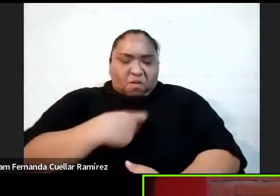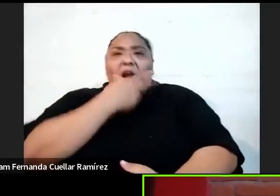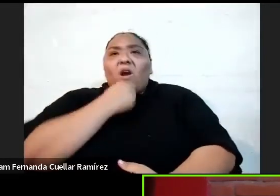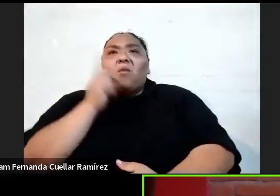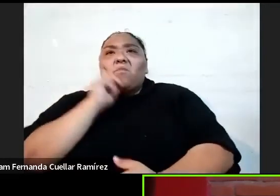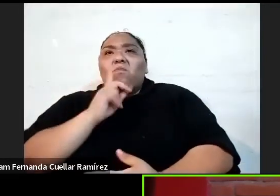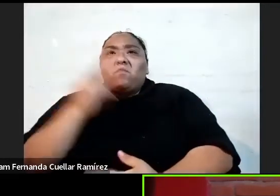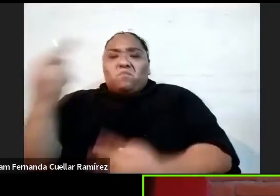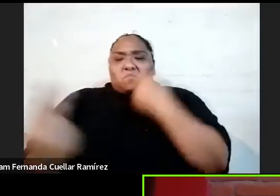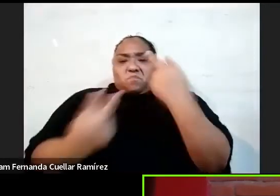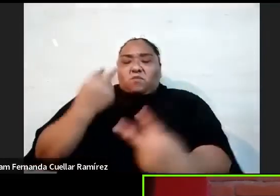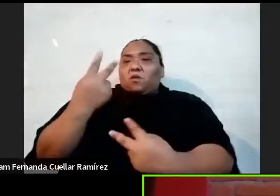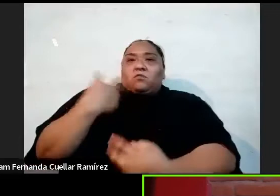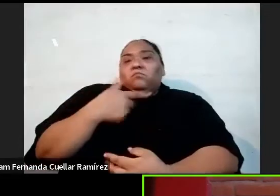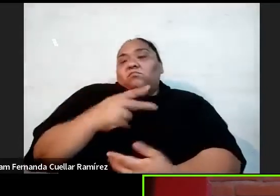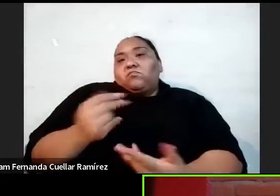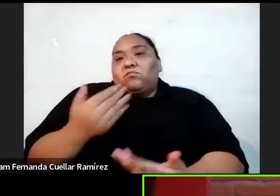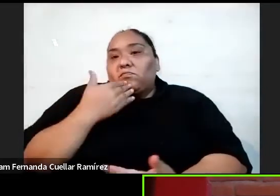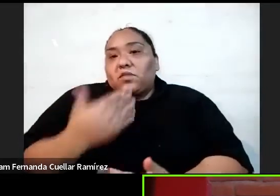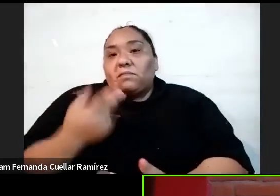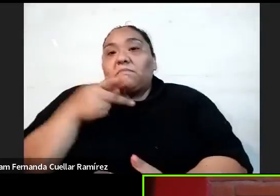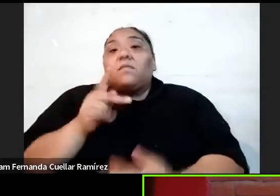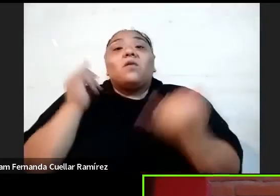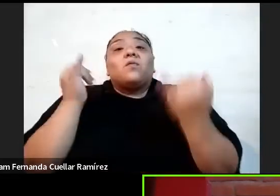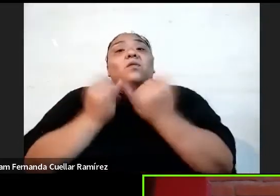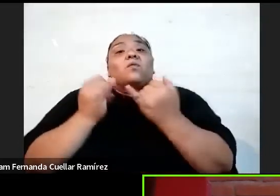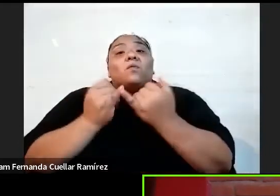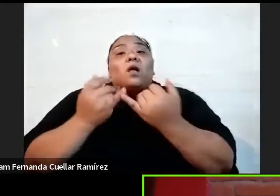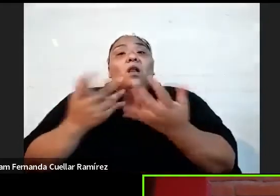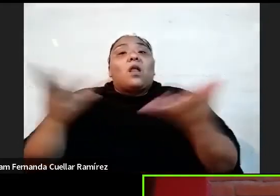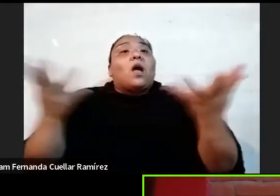hago cuando estoy en el día viviendo mi vida.